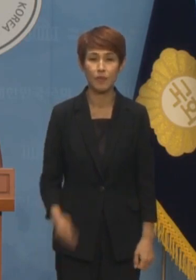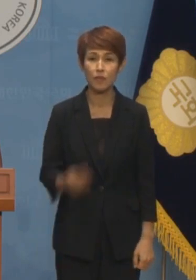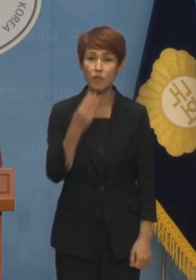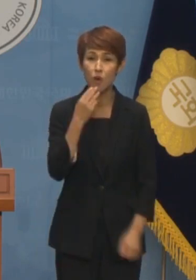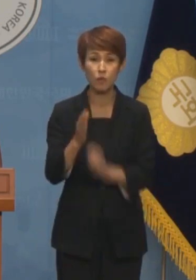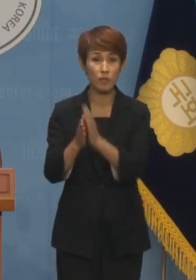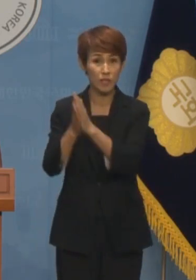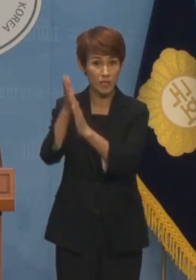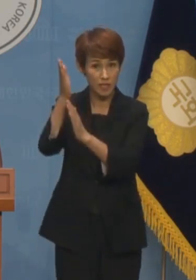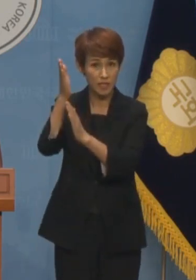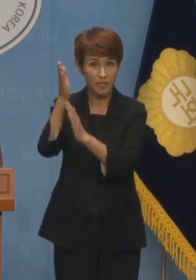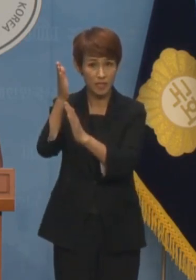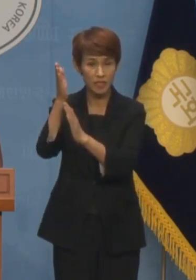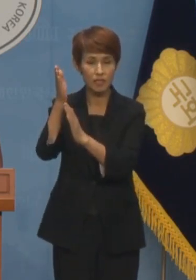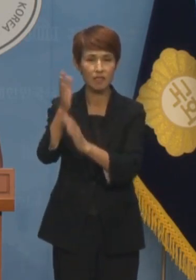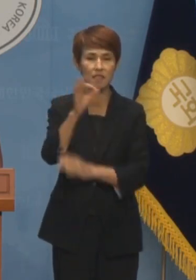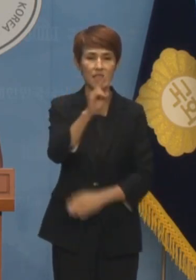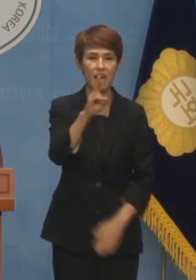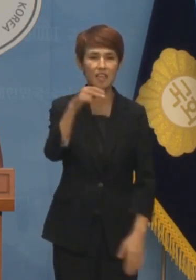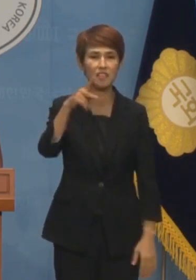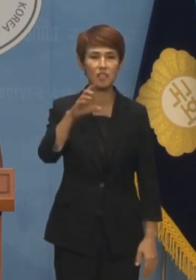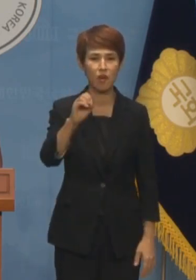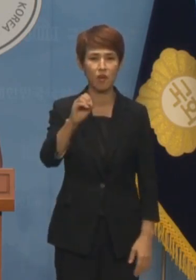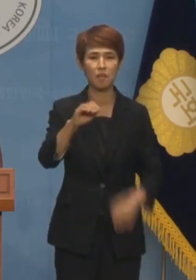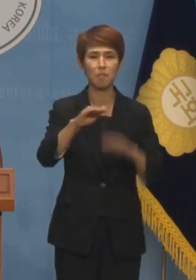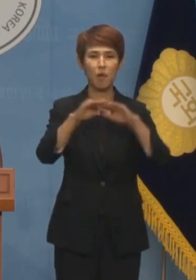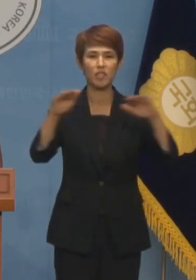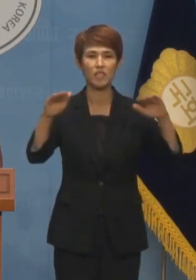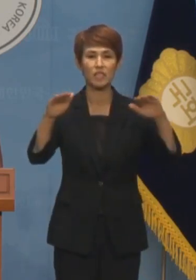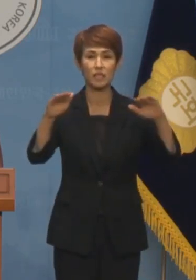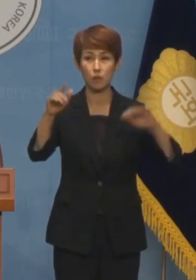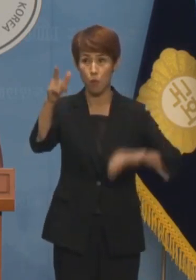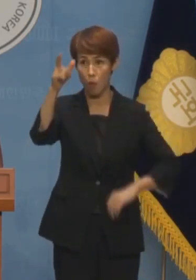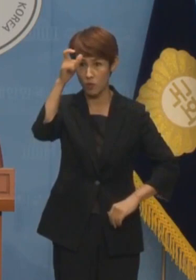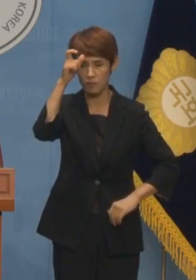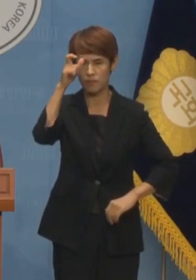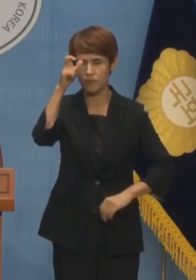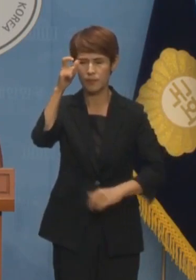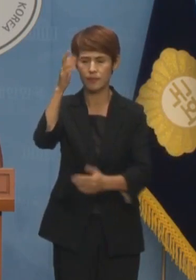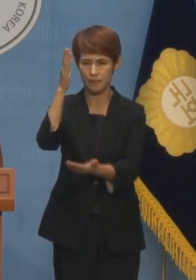서울시의 퇴행적 양성평등 고집 즉각 철회하십시오.